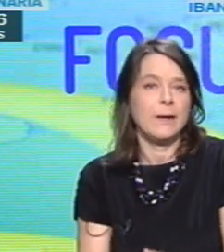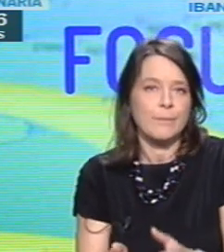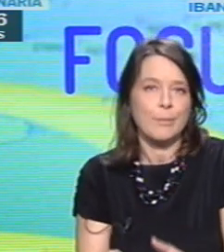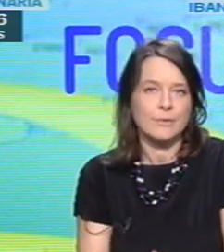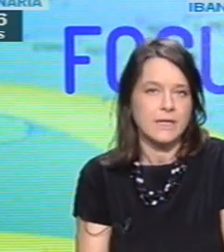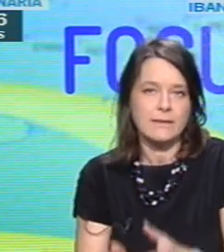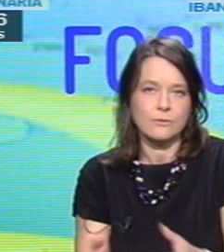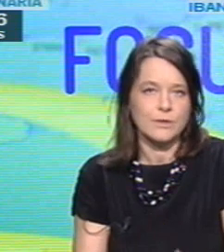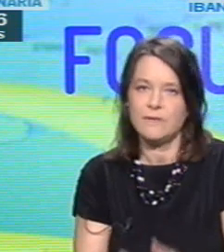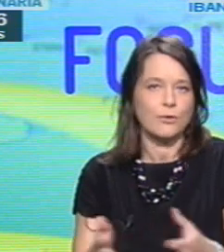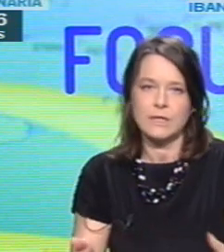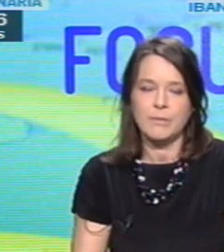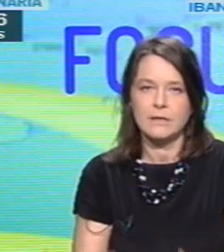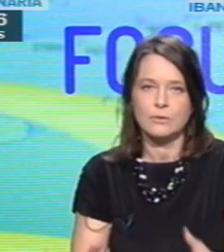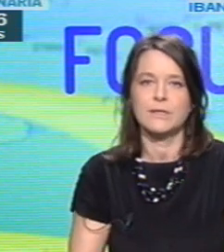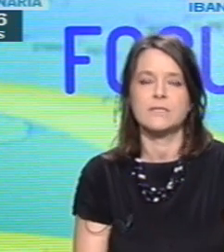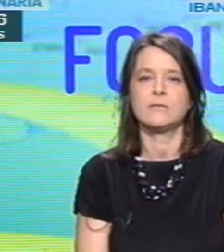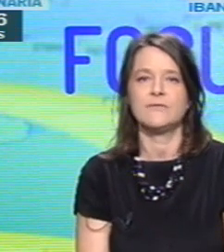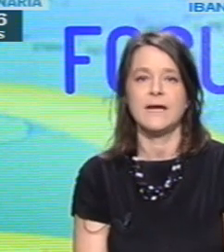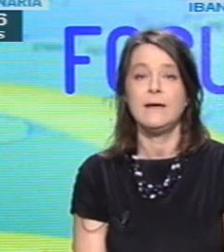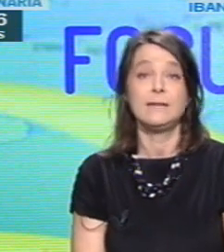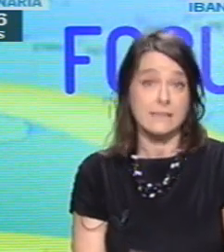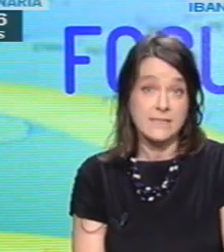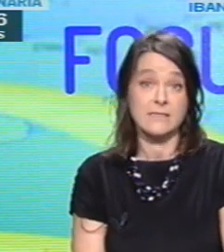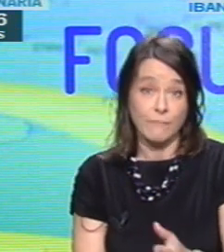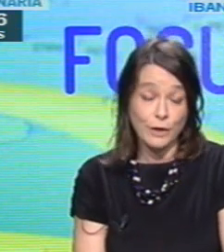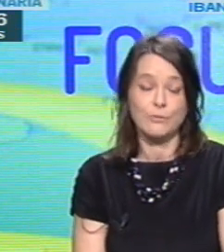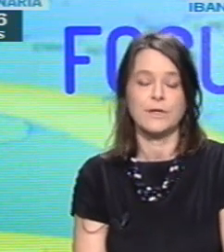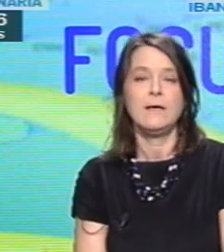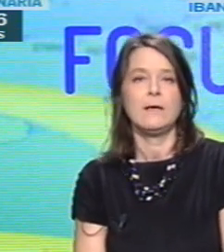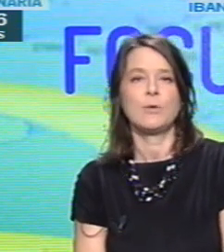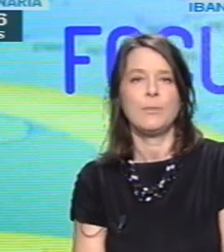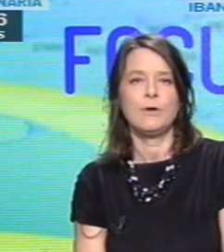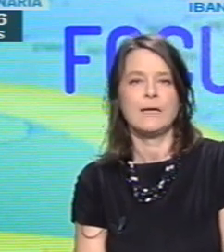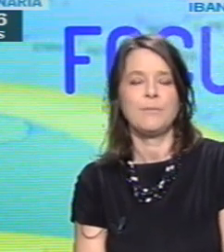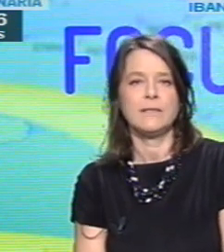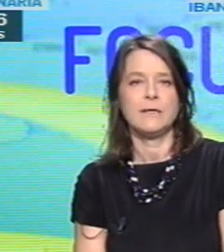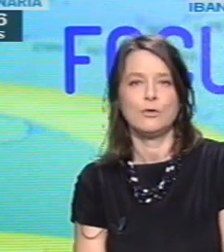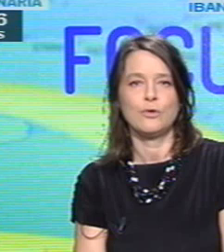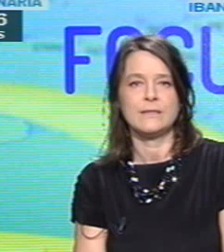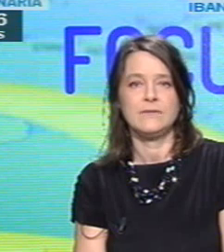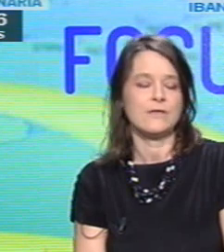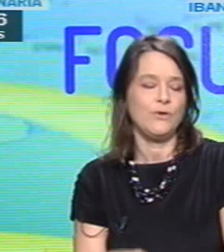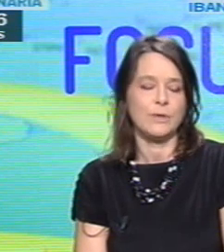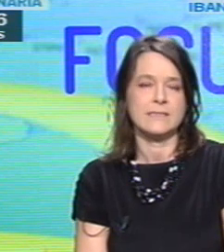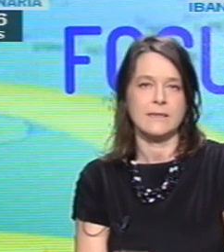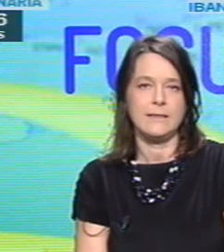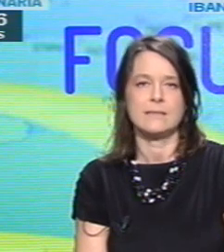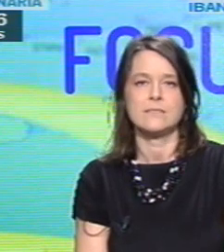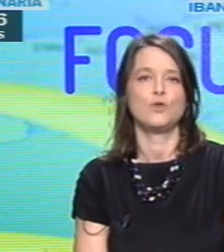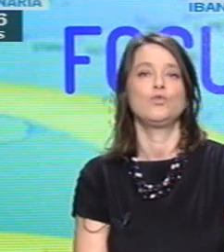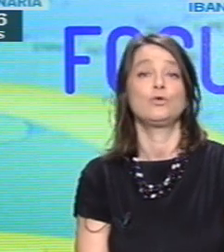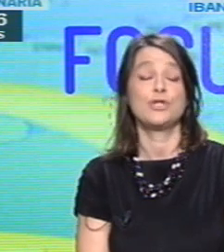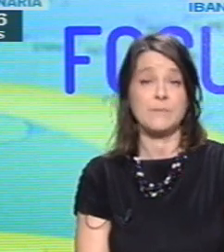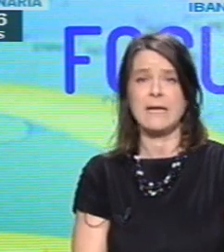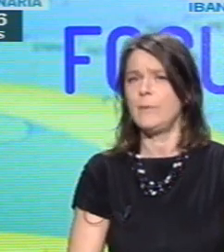Veneto, ma anche proprio da chi, dai datori di lavoro, dagli imprenditori, da chi si troverà, dagli stessi lavoratori proprio a riprendere loro attività. Sicurezza